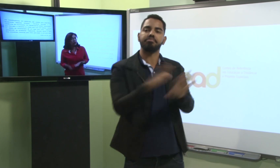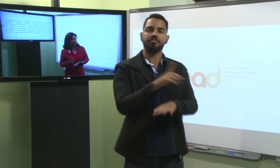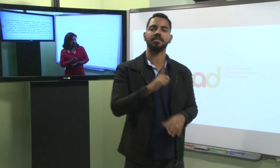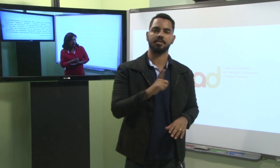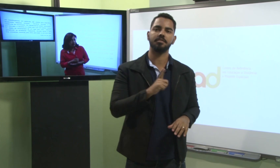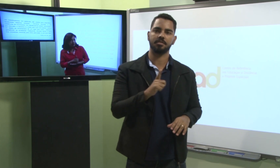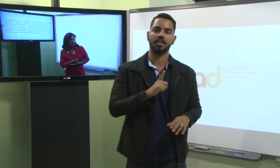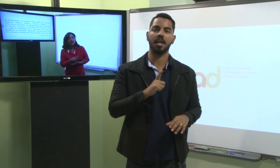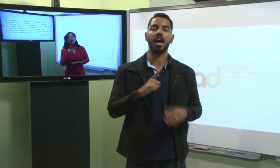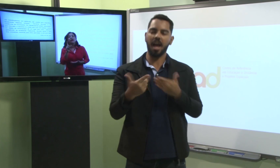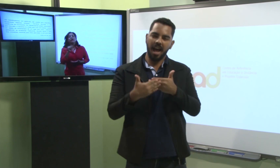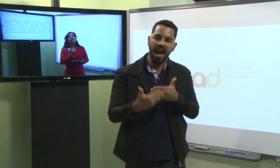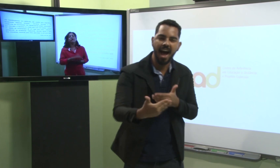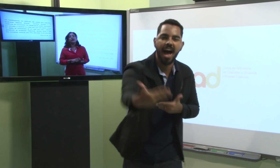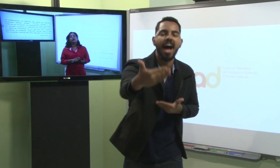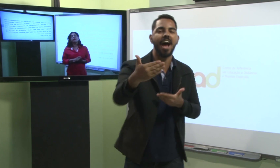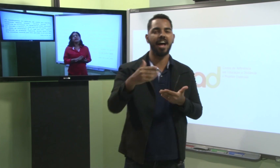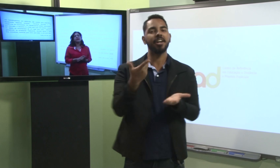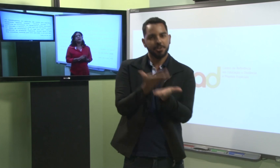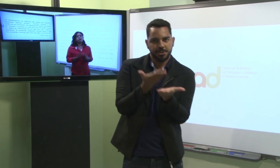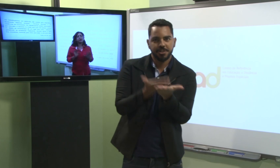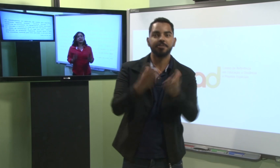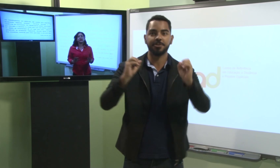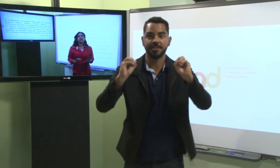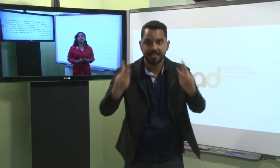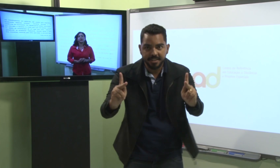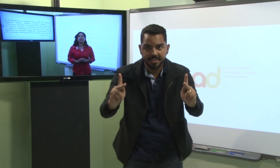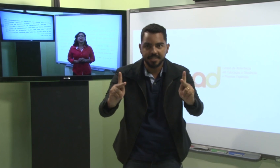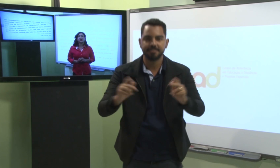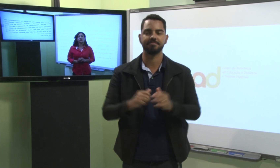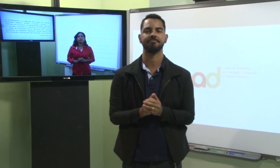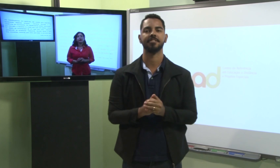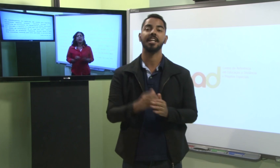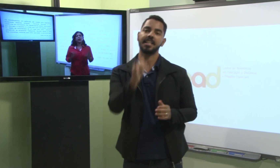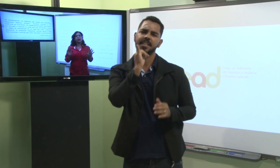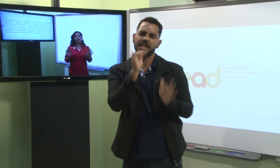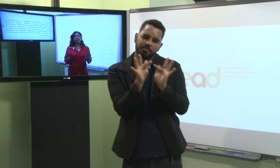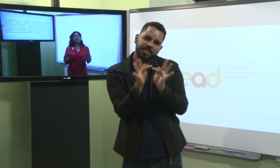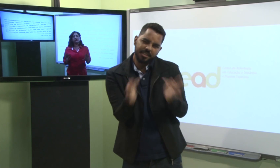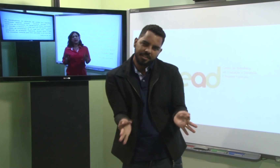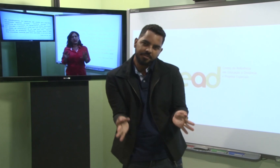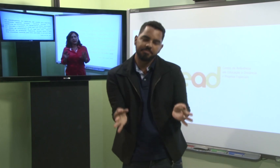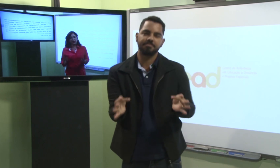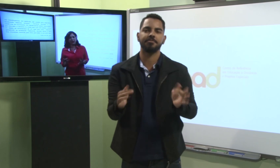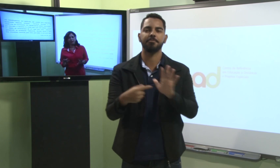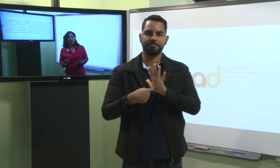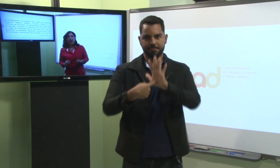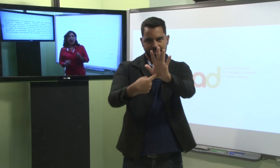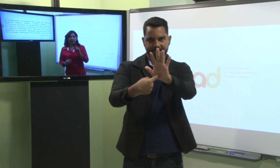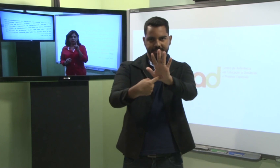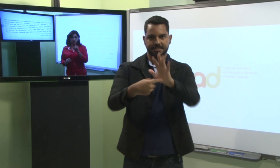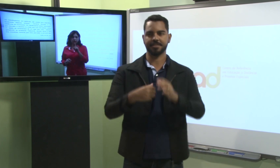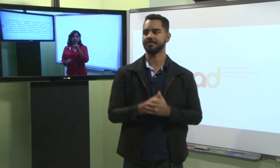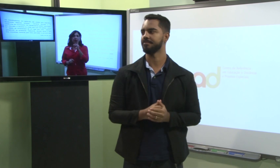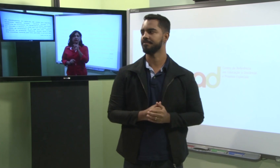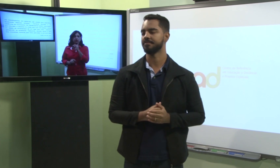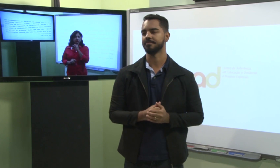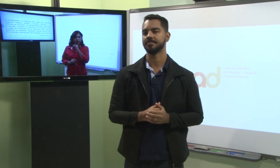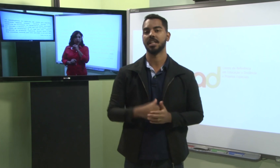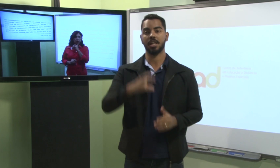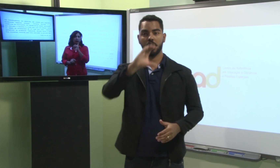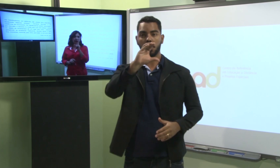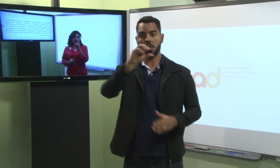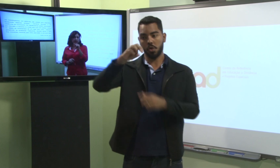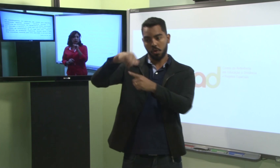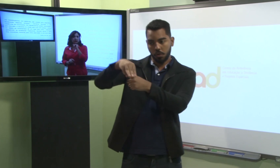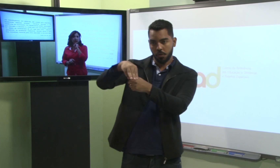nossa aula, ok? Vamos ver alguns exemplos bem simples. Então, lembrando a vocês que as configurações de